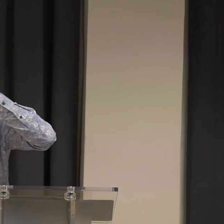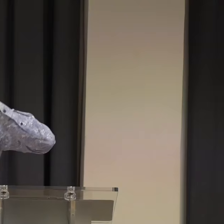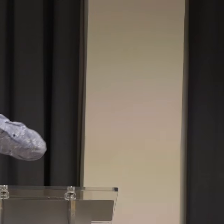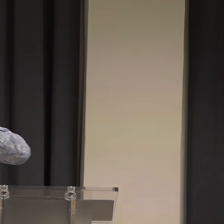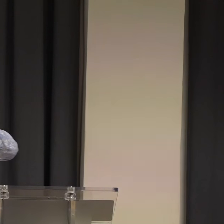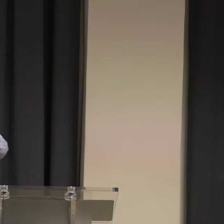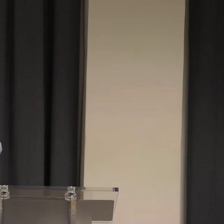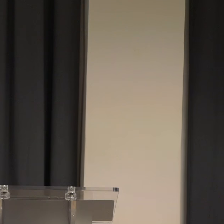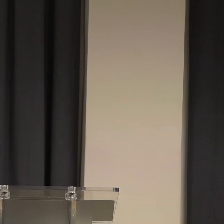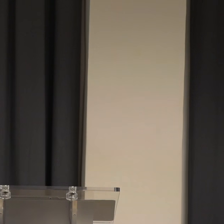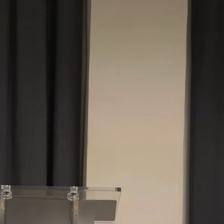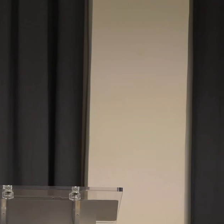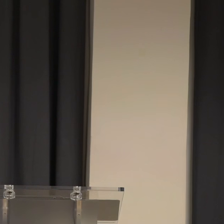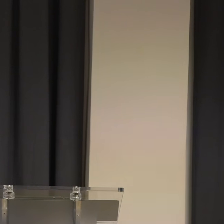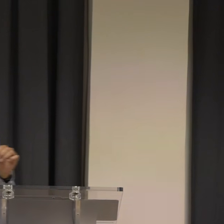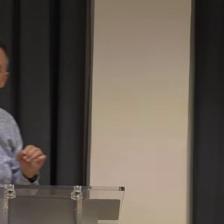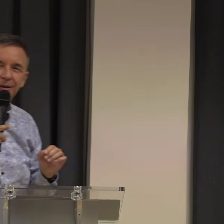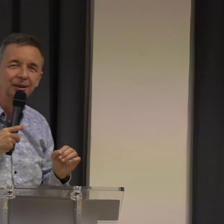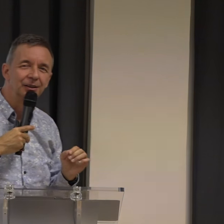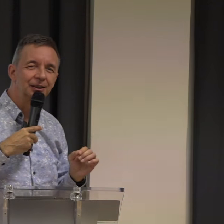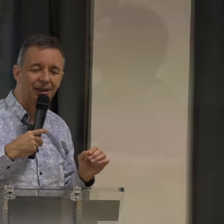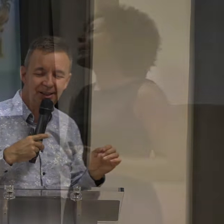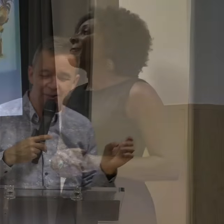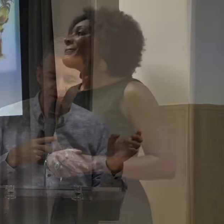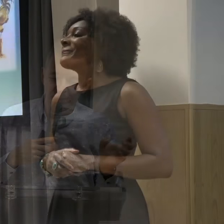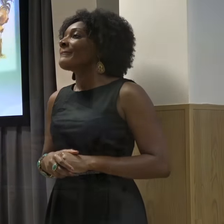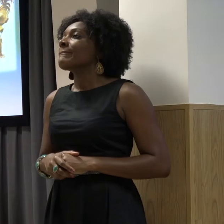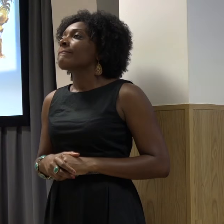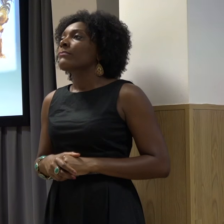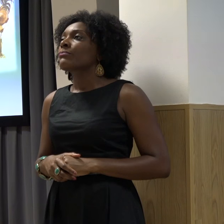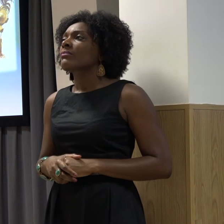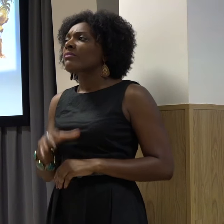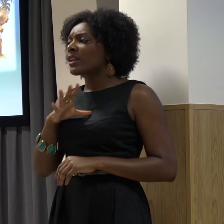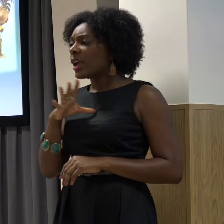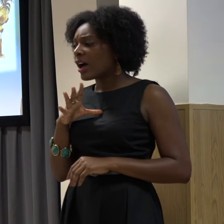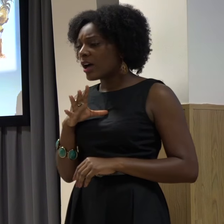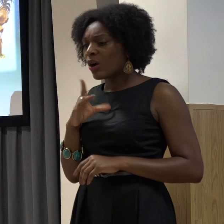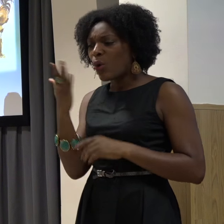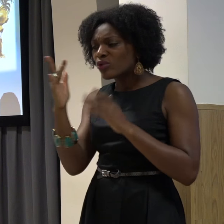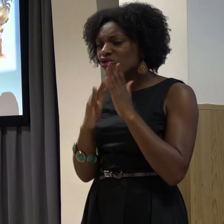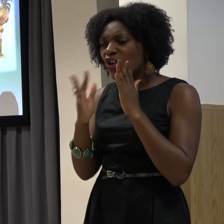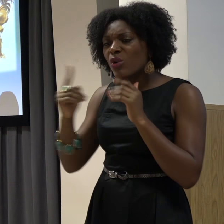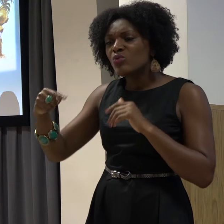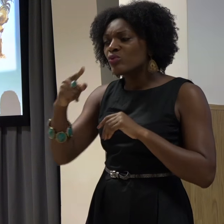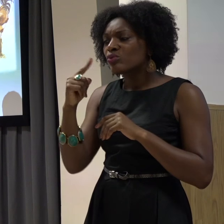aussi assez classique, mais qui dit dans ses paroles « C'est mon joyeux